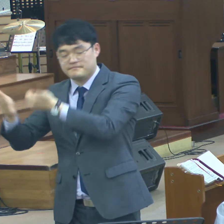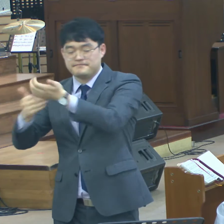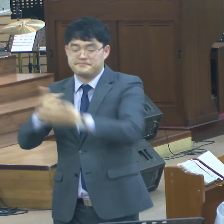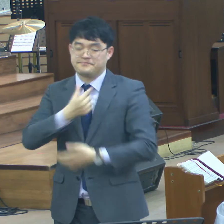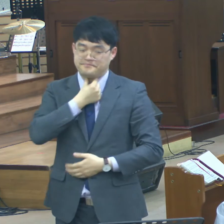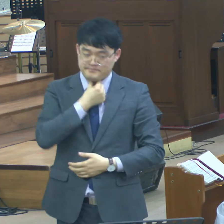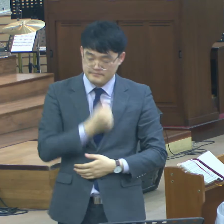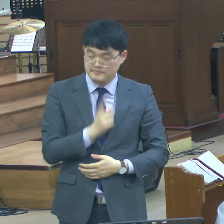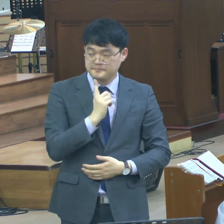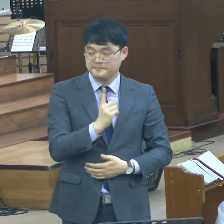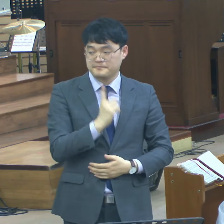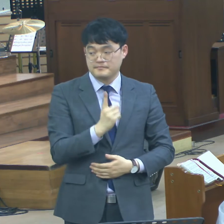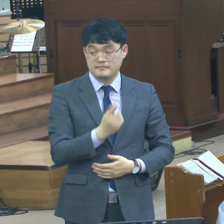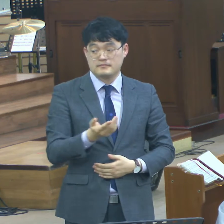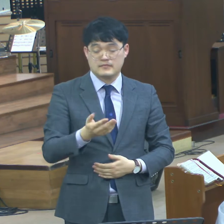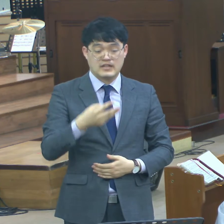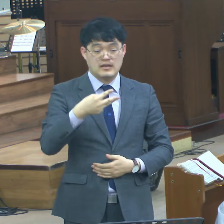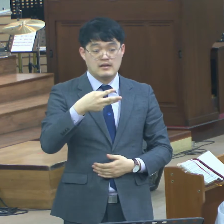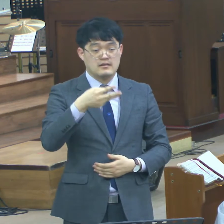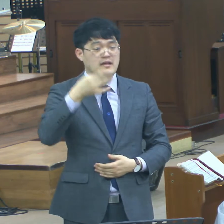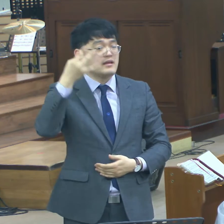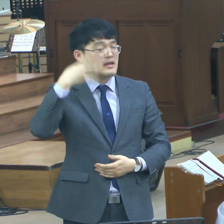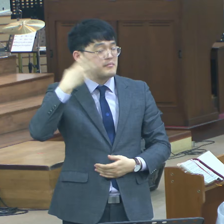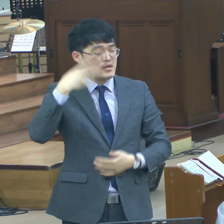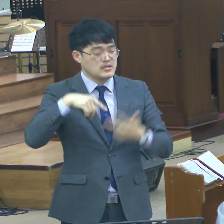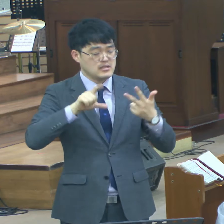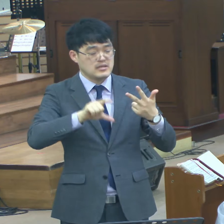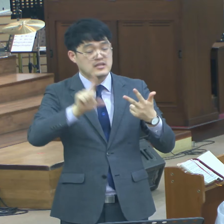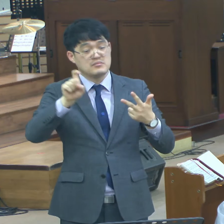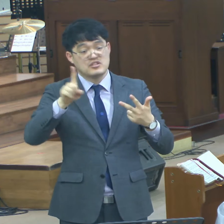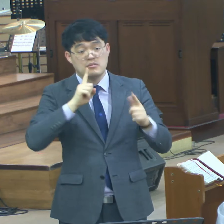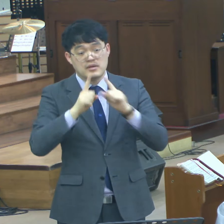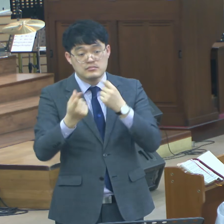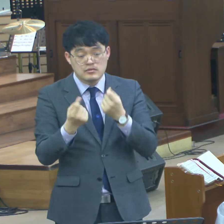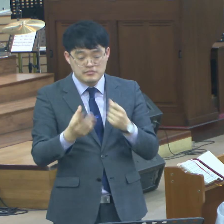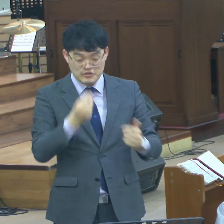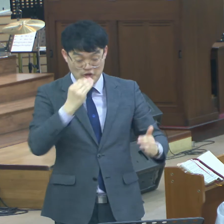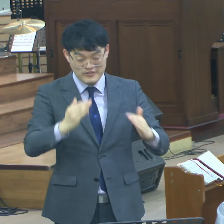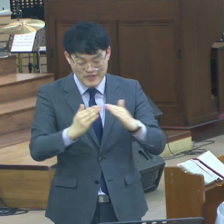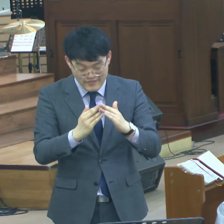예레미야 7장 11절 말씀대로 너희는 도둑의 소굴을 만들었도다.